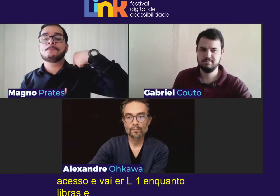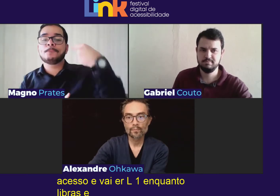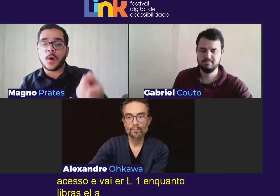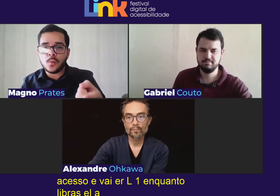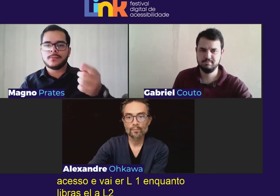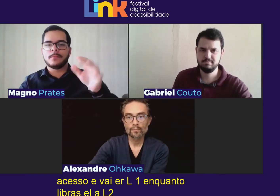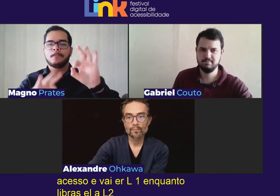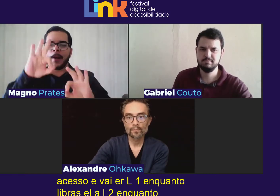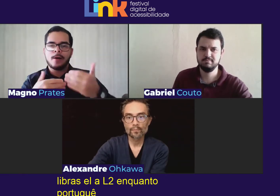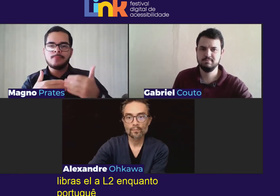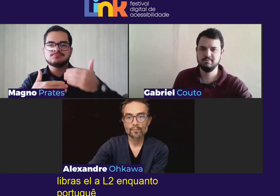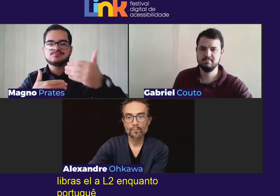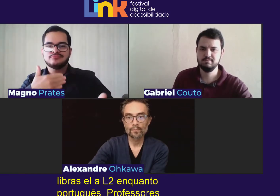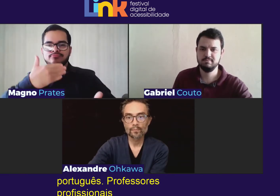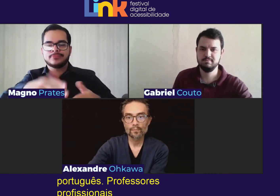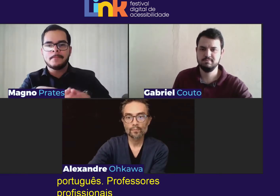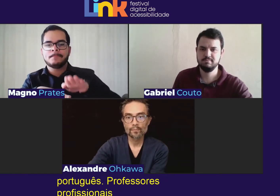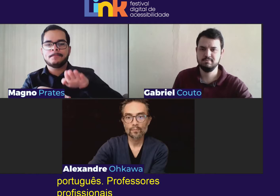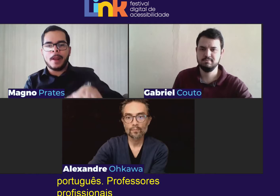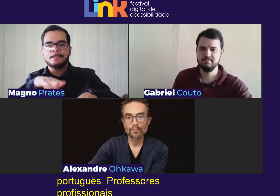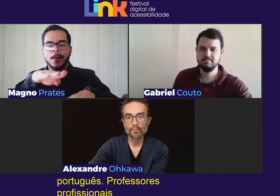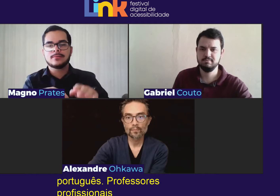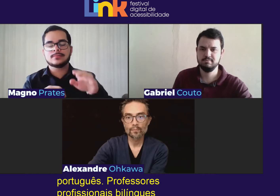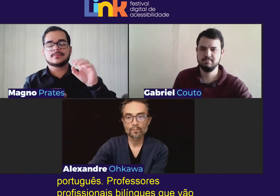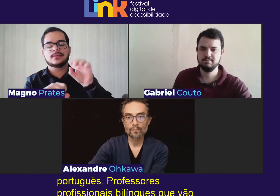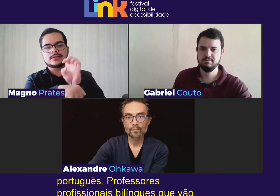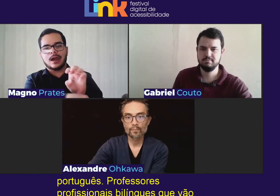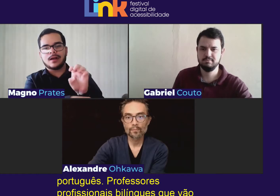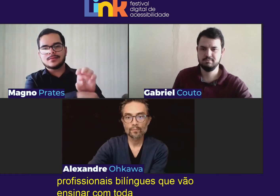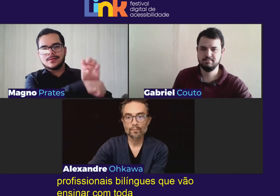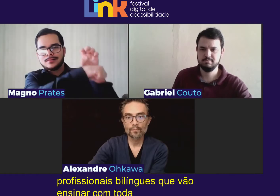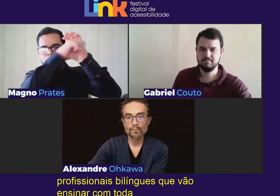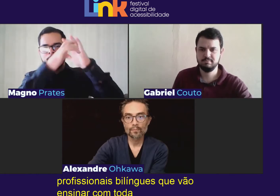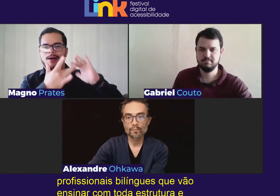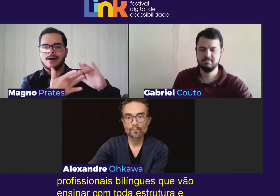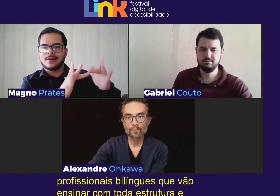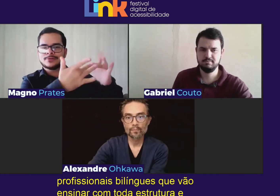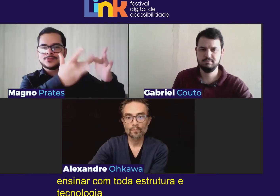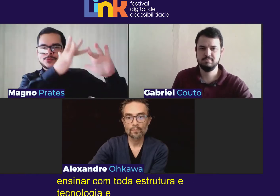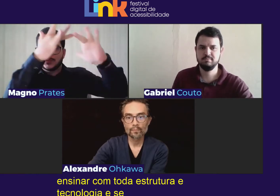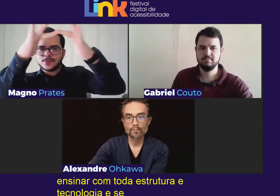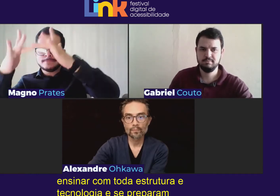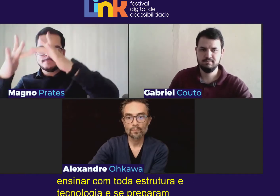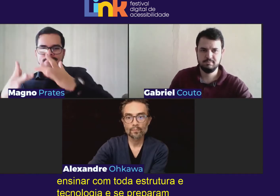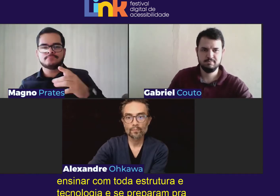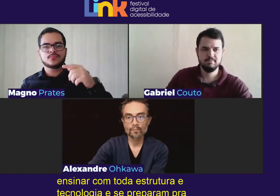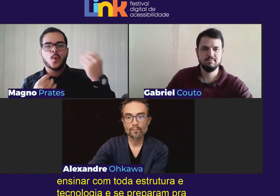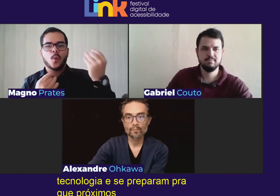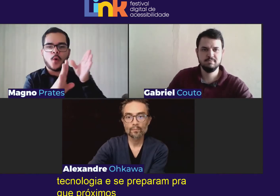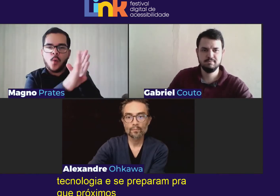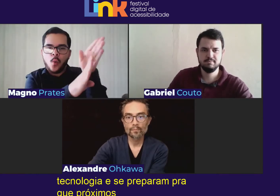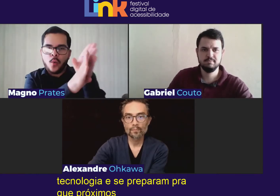estrutura e metodologia e se preparam para que os próximos passos, em todos os estados, nós consigamos